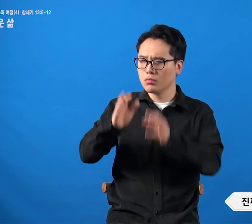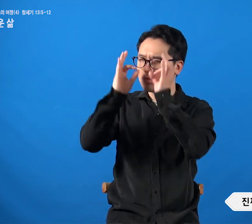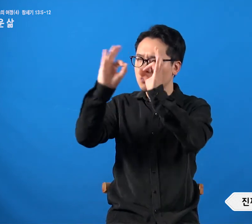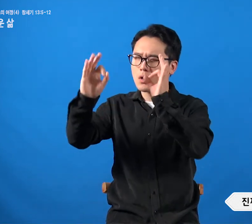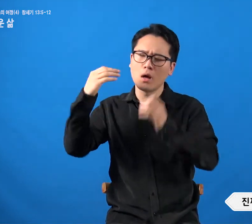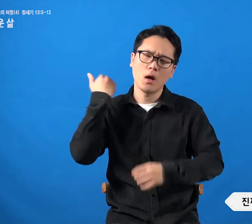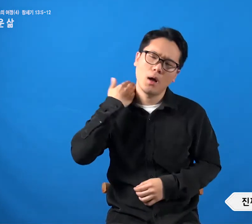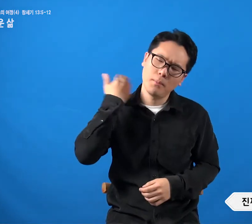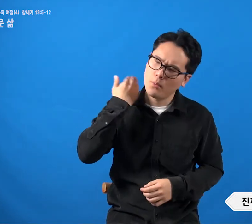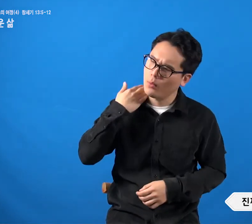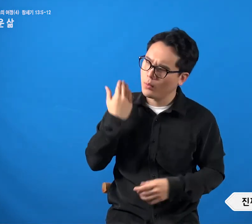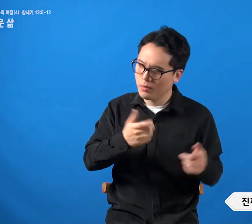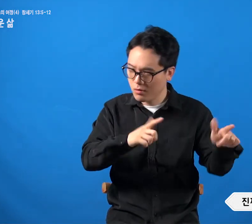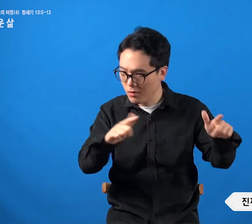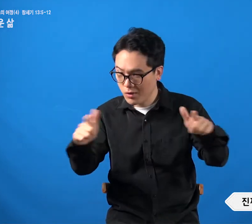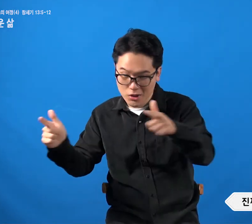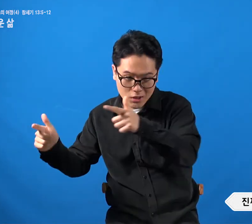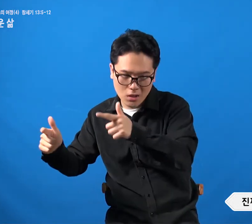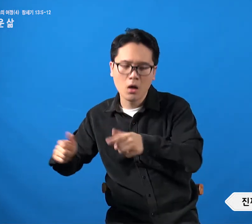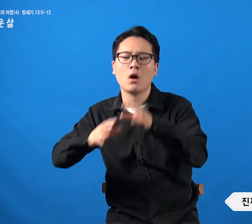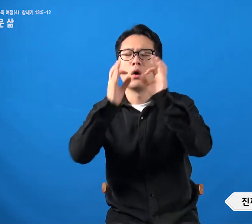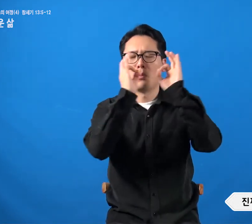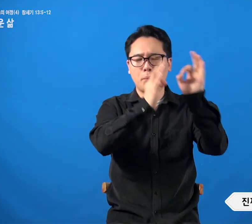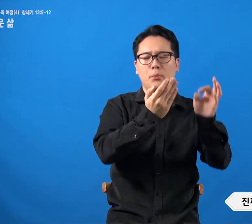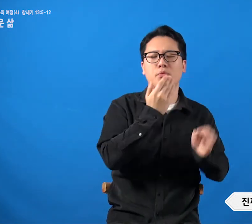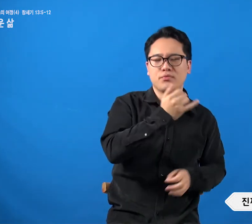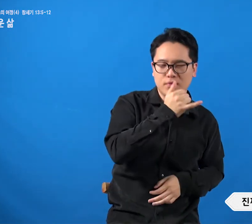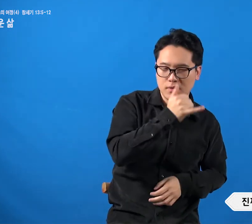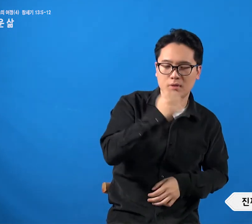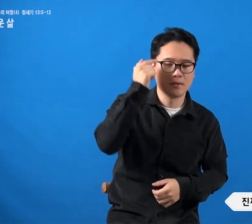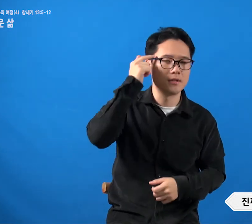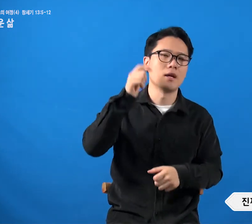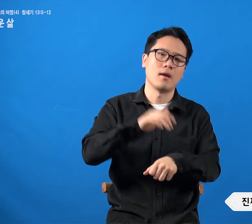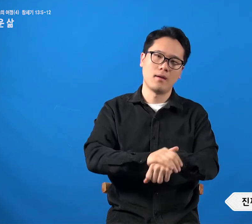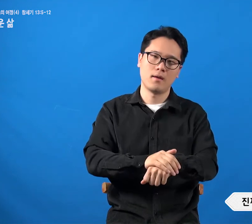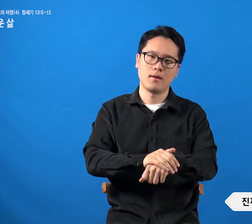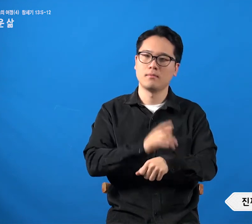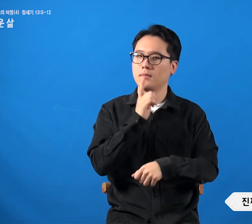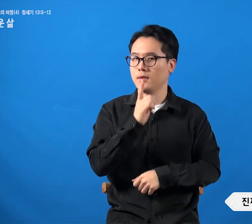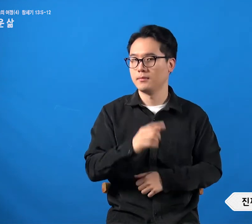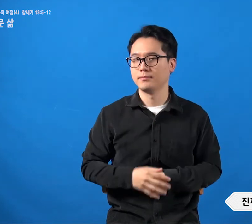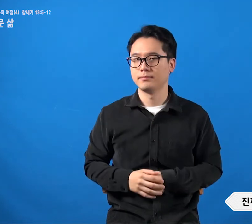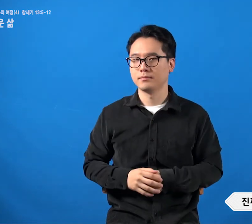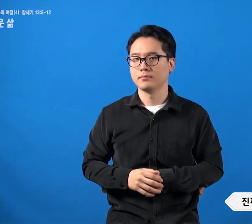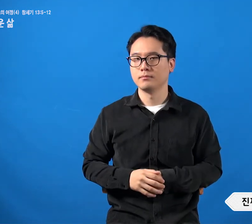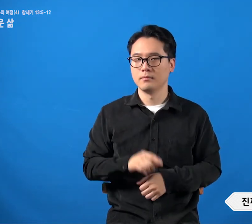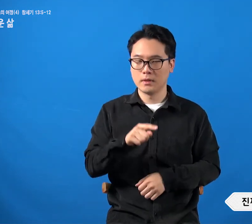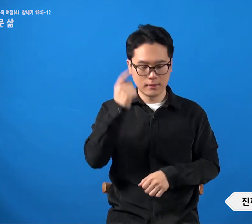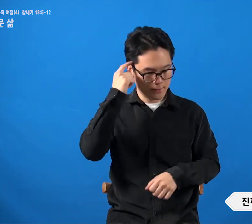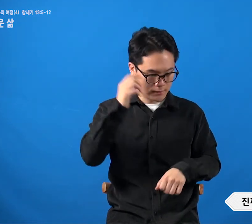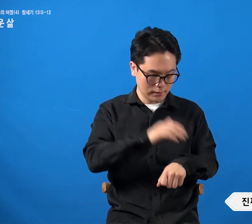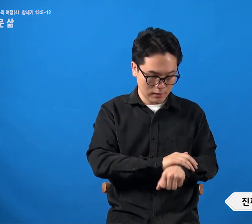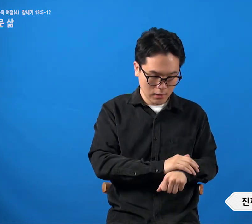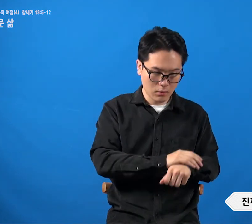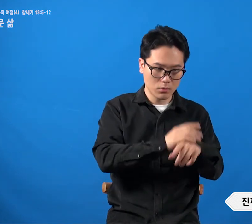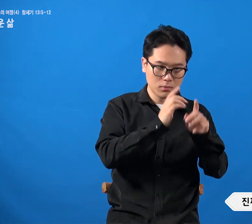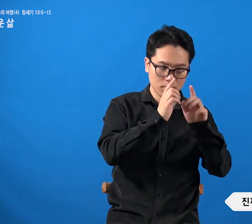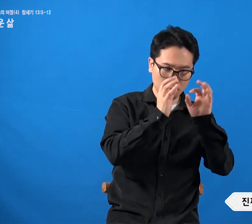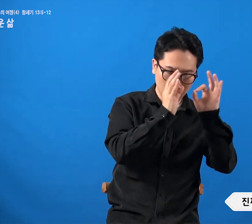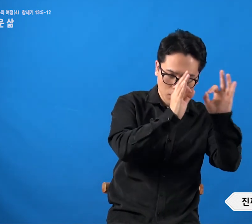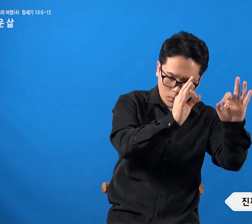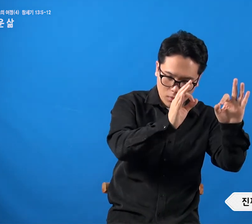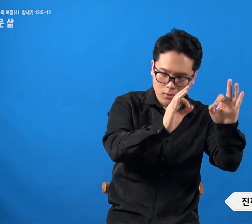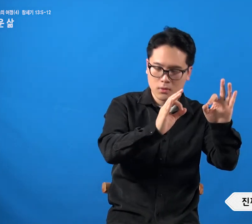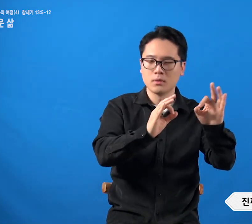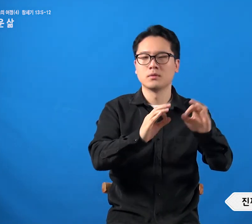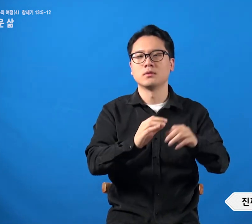볼 수 있는 지혜를 말합니다. 바로 이 지혜로운 시선, 그리고 지혜로운